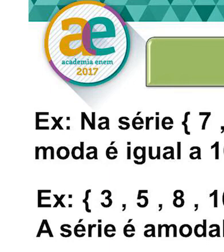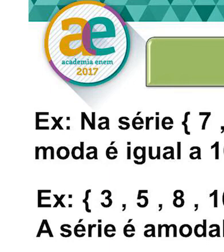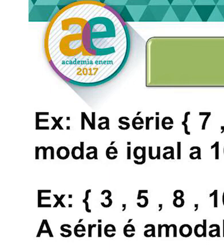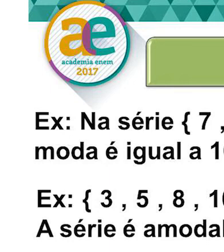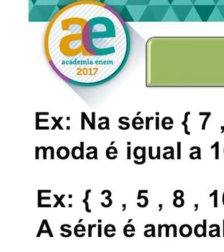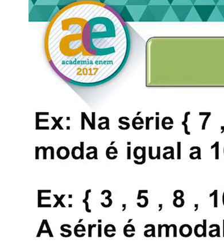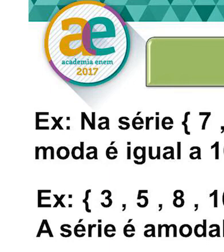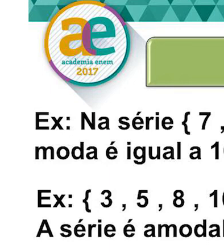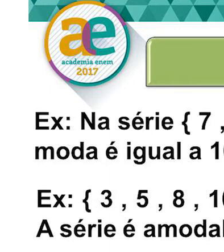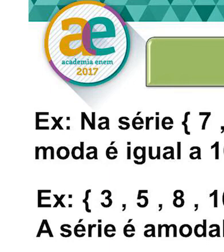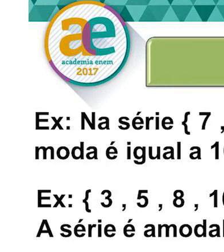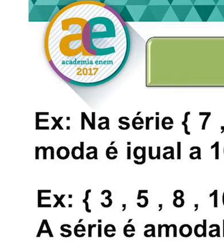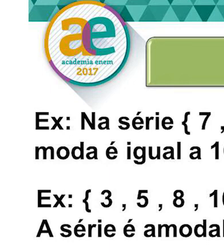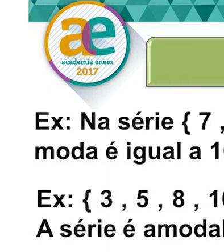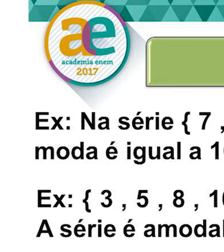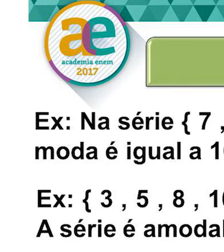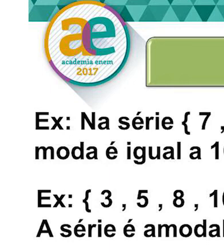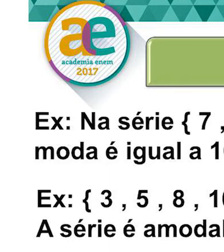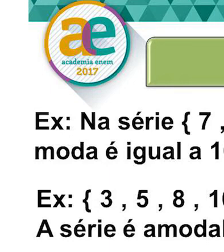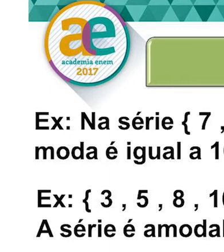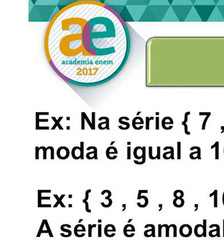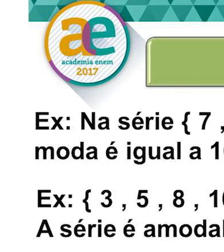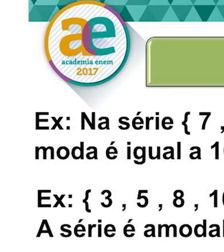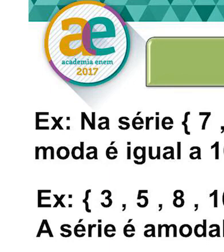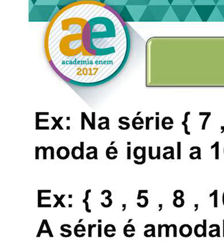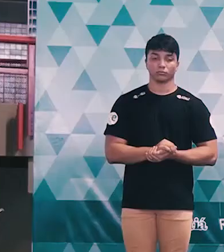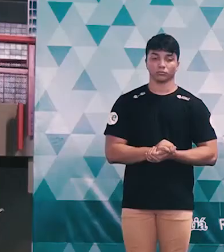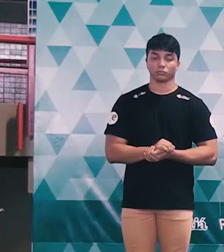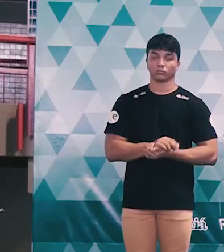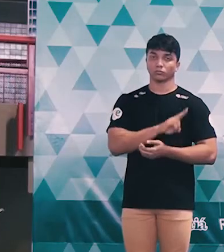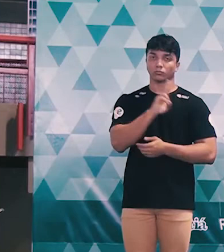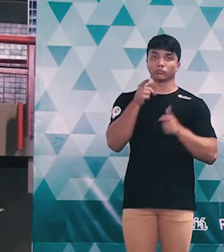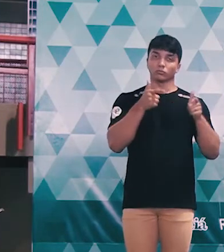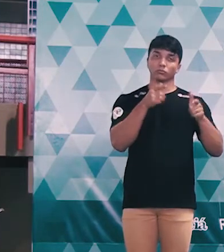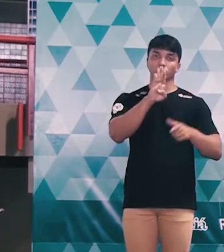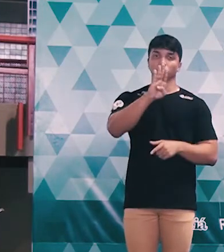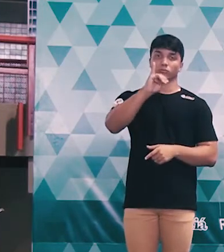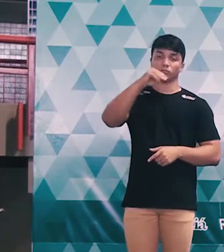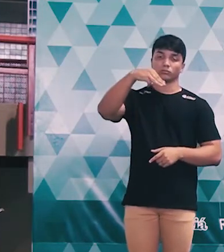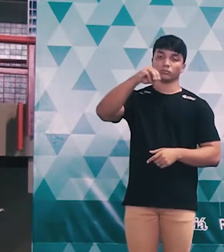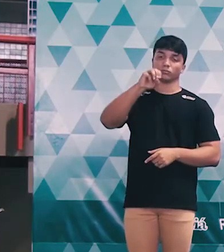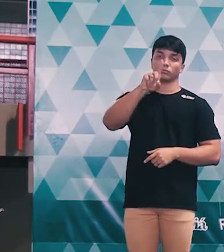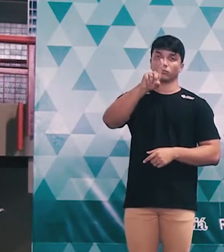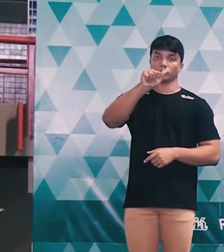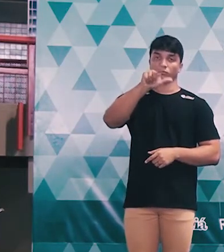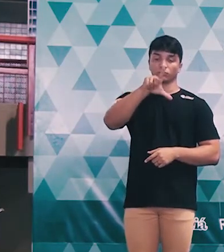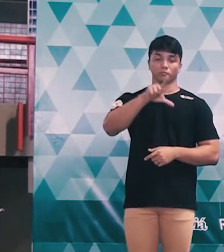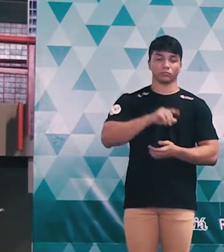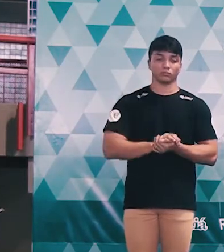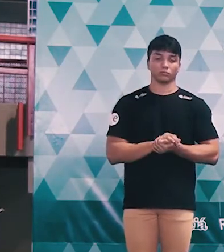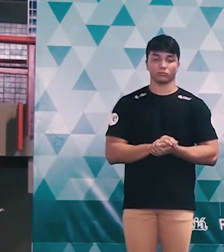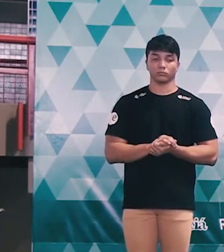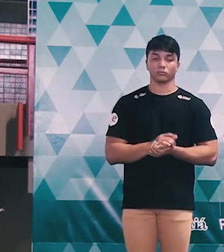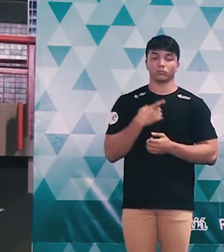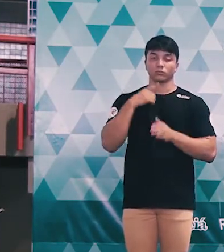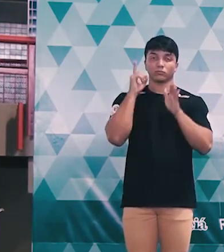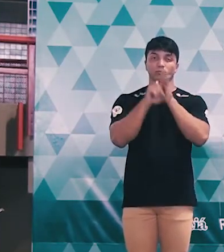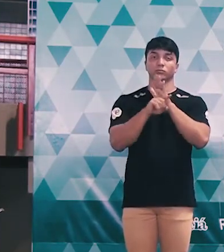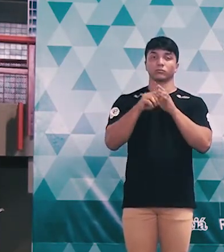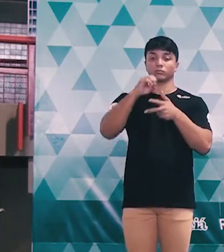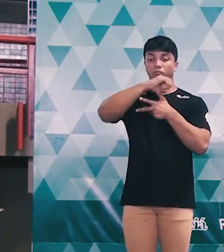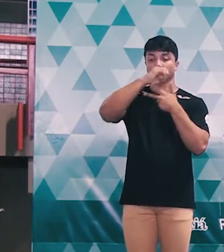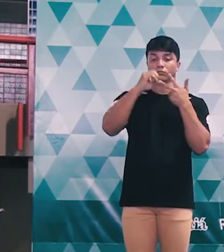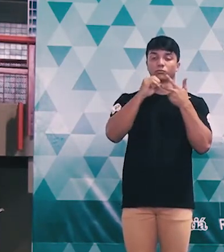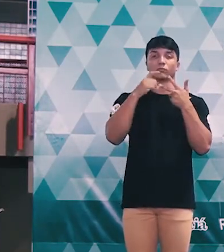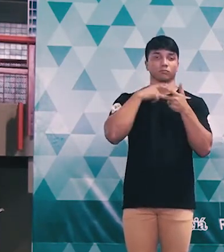os outros. Tá certo? Bem, e aí, como foi a questão que caiu na prova do Enem? Essa